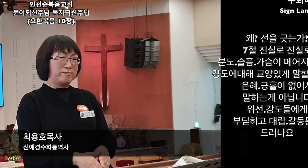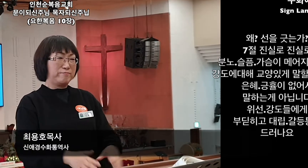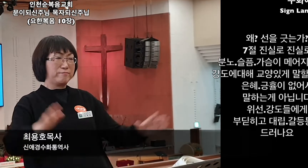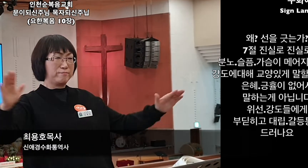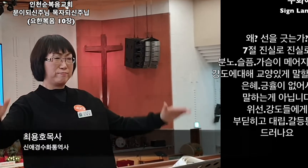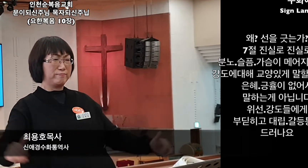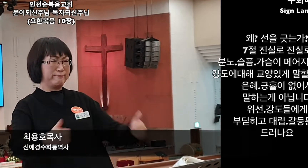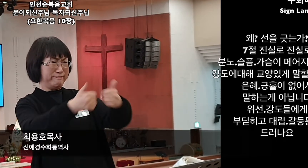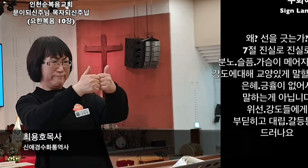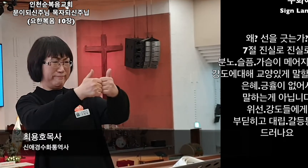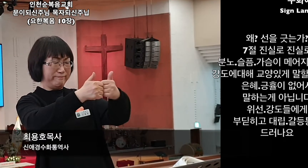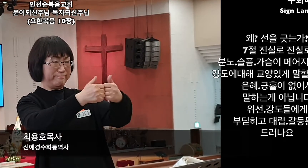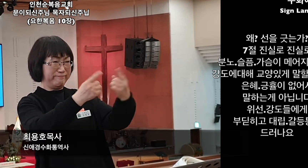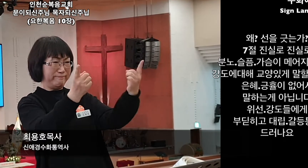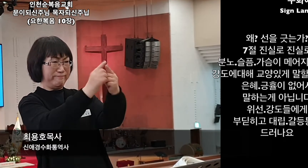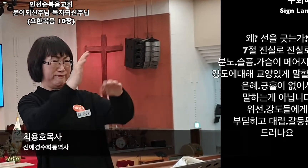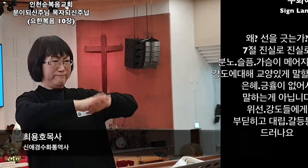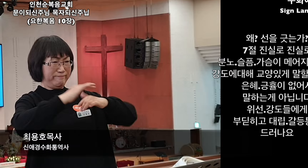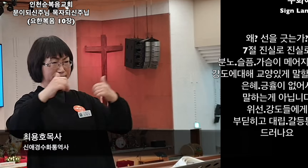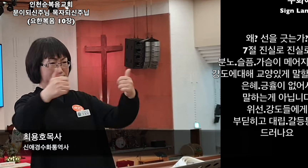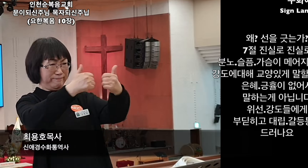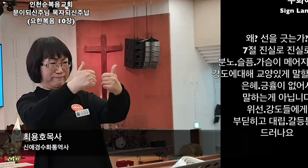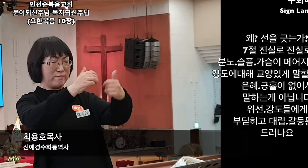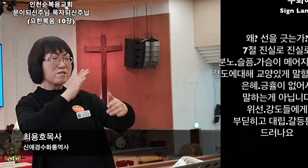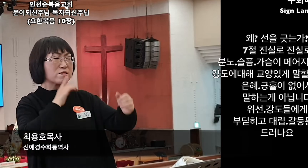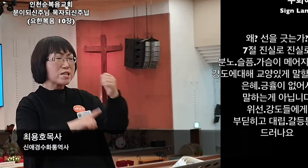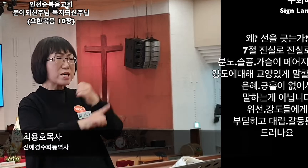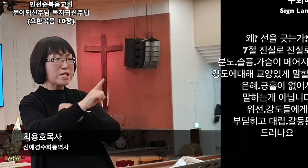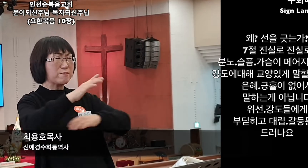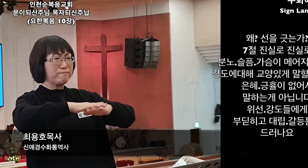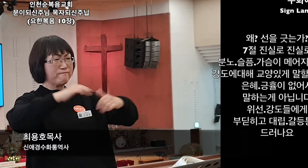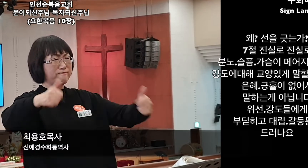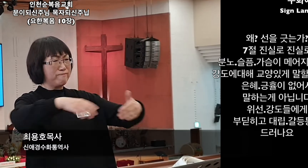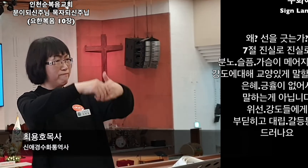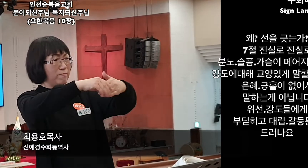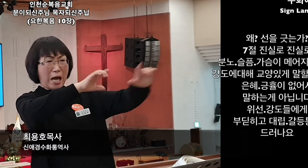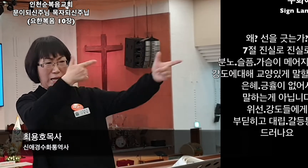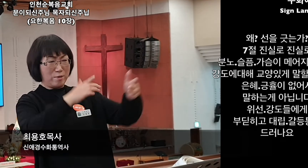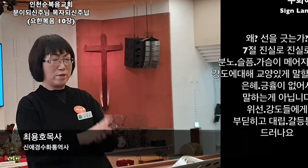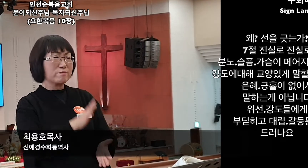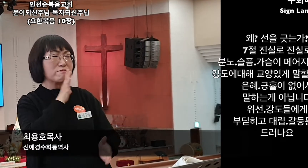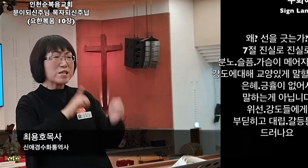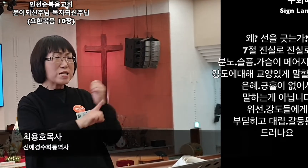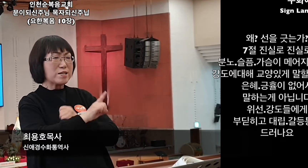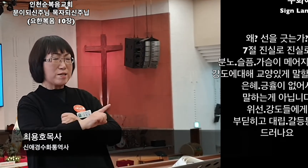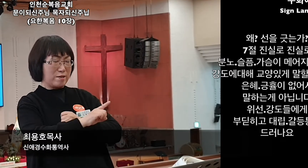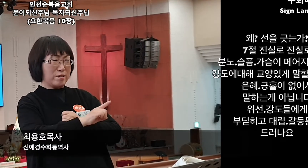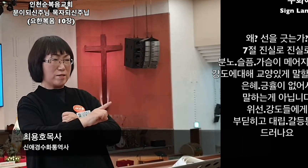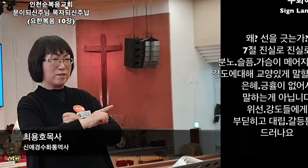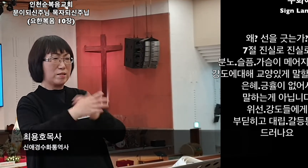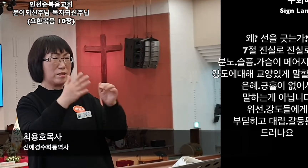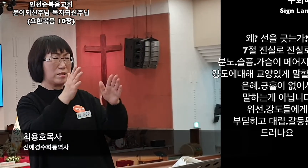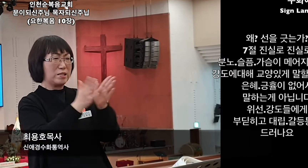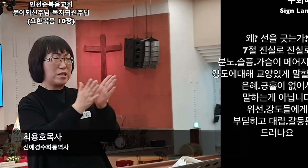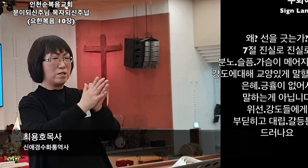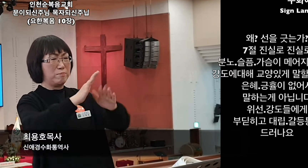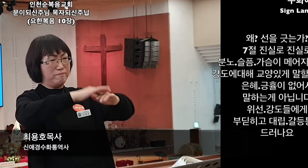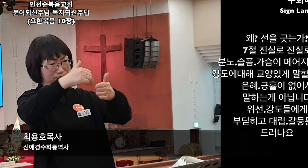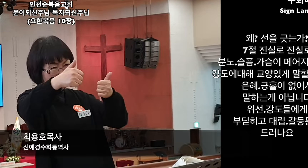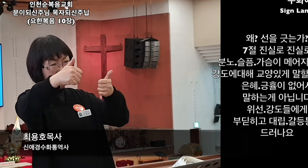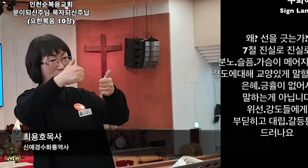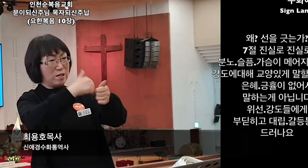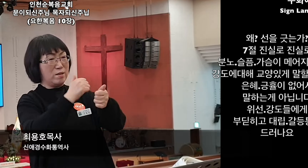거예요. 부딪히십니다. 진리는 타협을 통해서 드러날 것 같지만 아닙니다. 진리는 타협을 통해서 드러나지